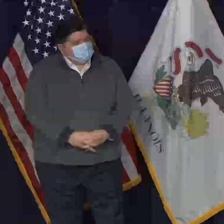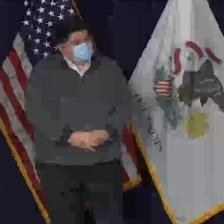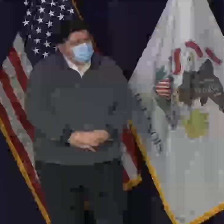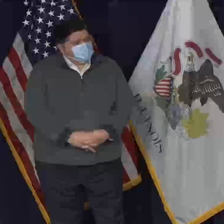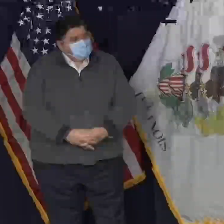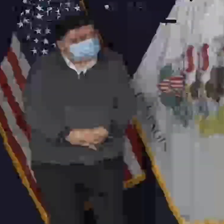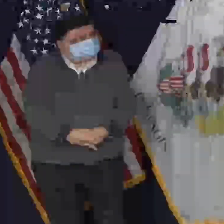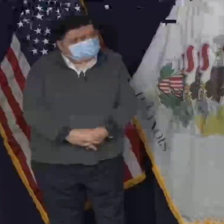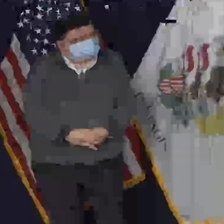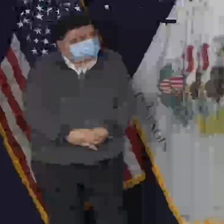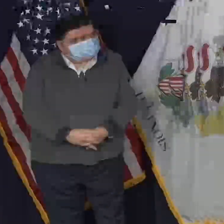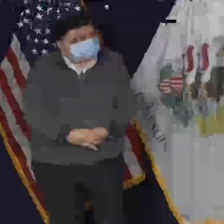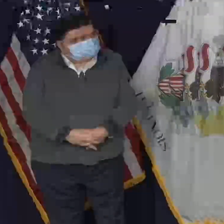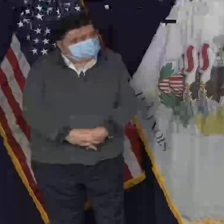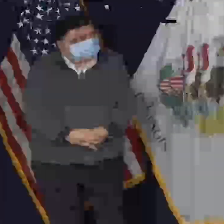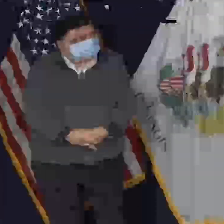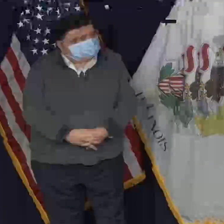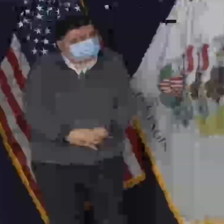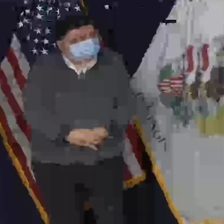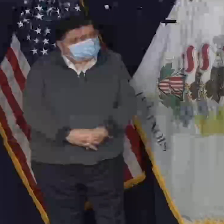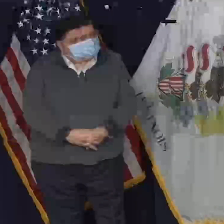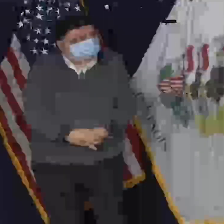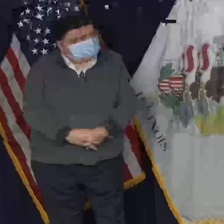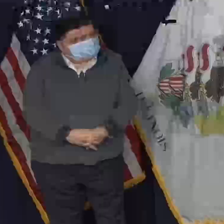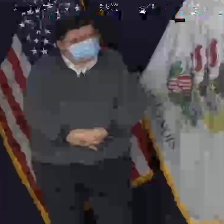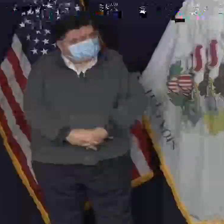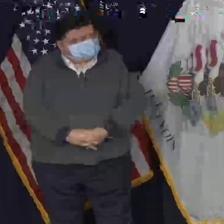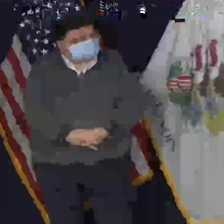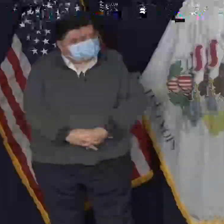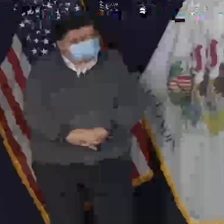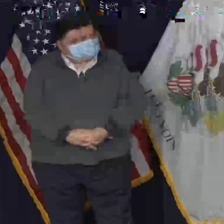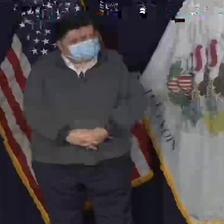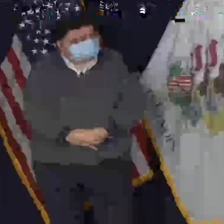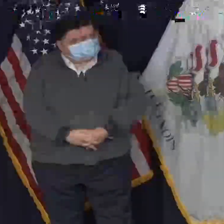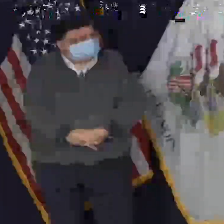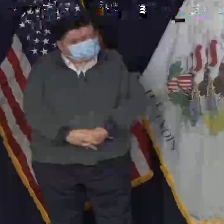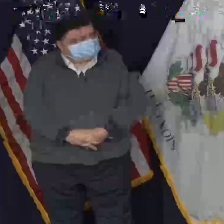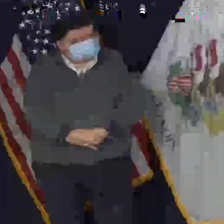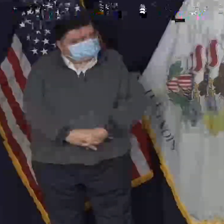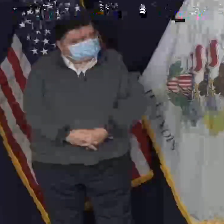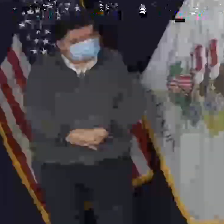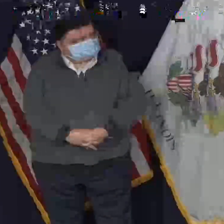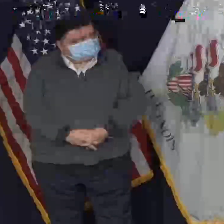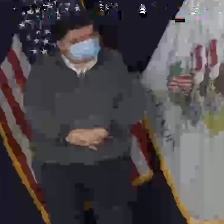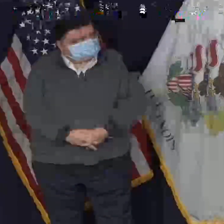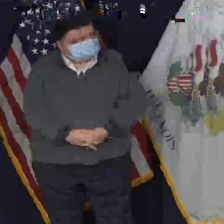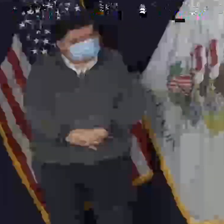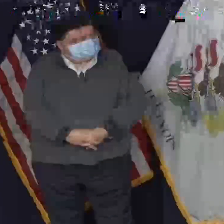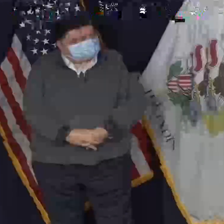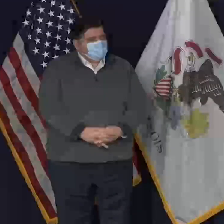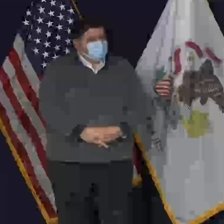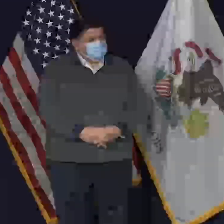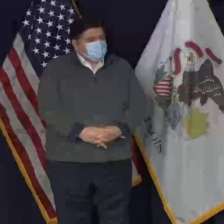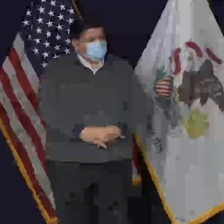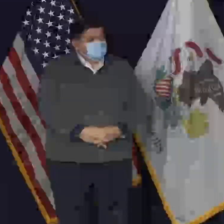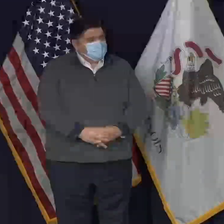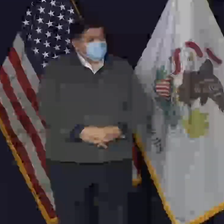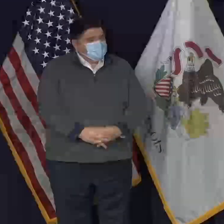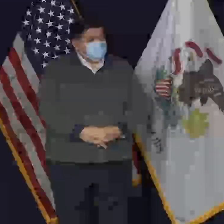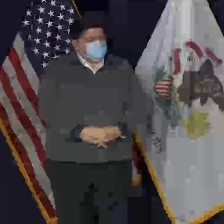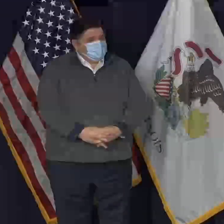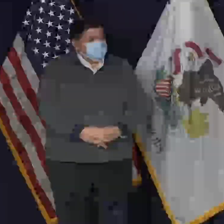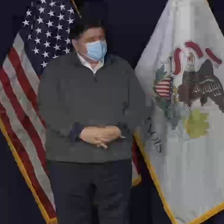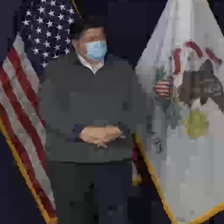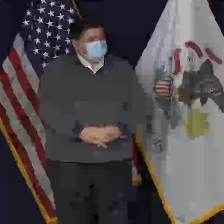compañeros de trabajo y de su familia. Hay más lugares en la comunidad donde ofrecen pruebas sin costo y están disponibles para